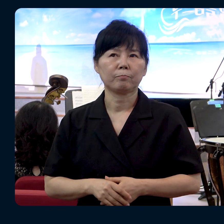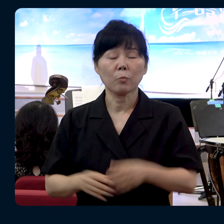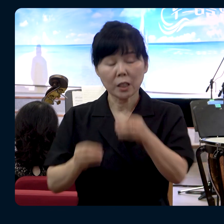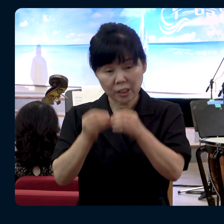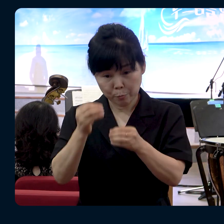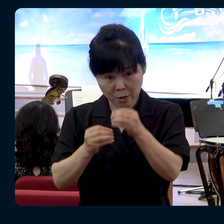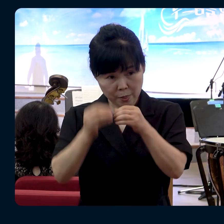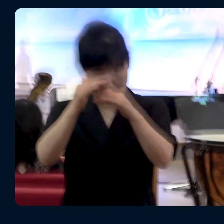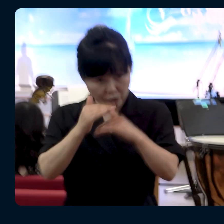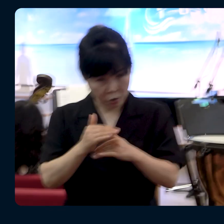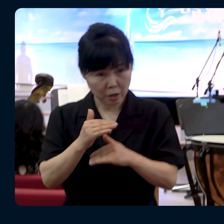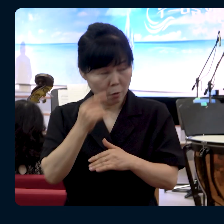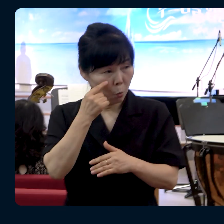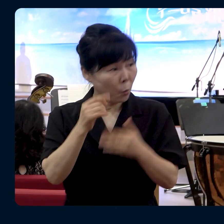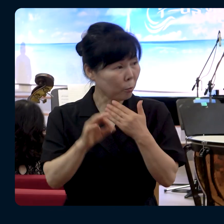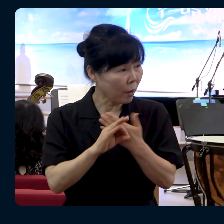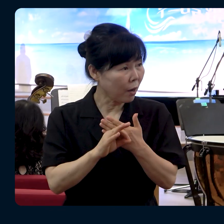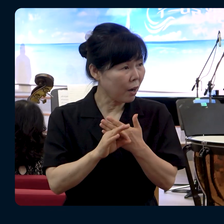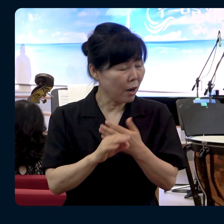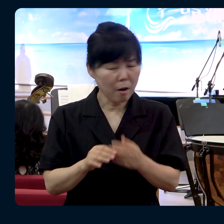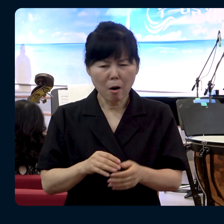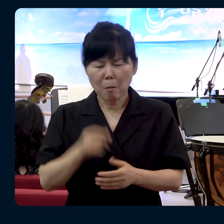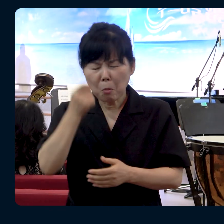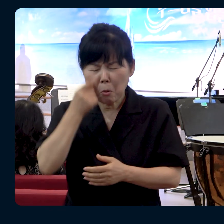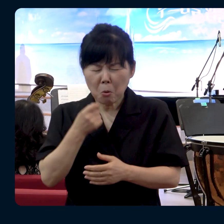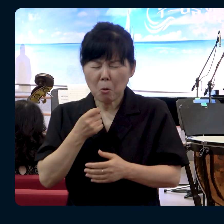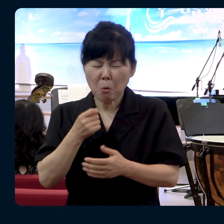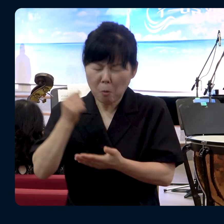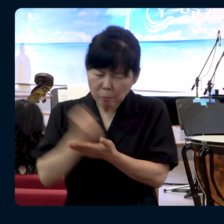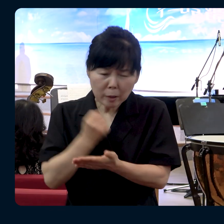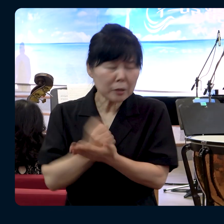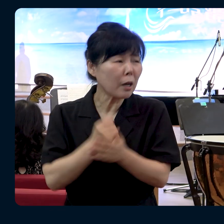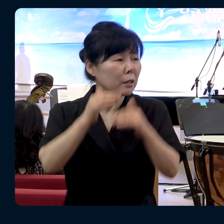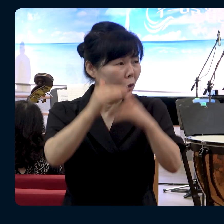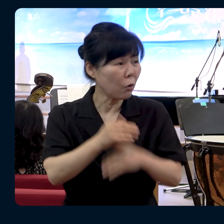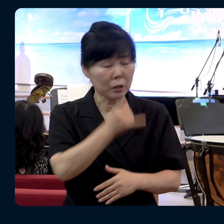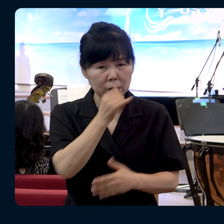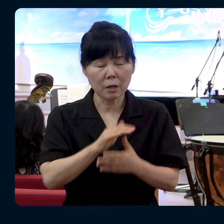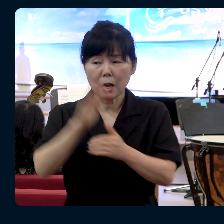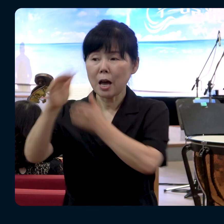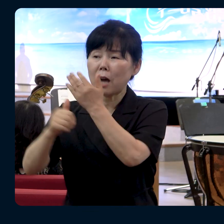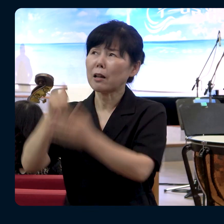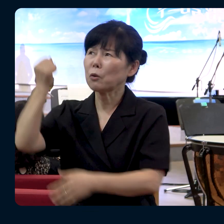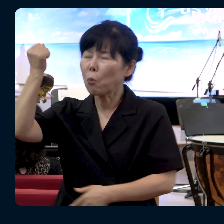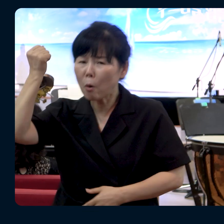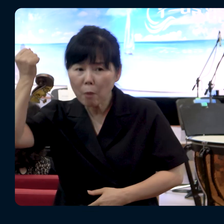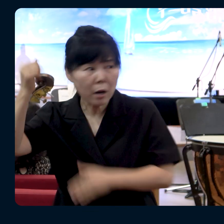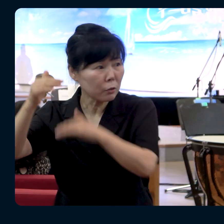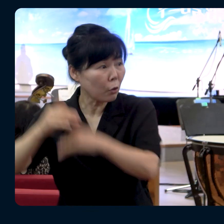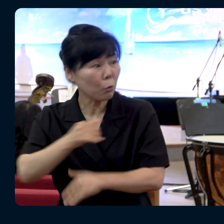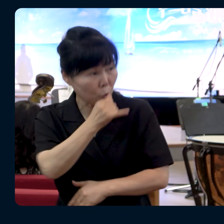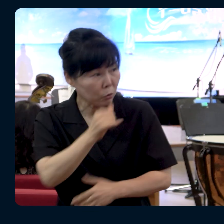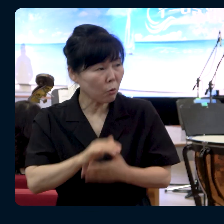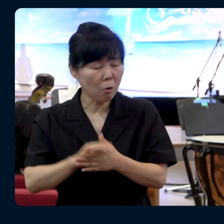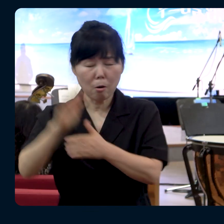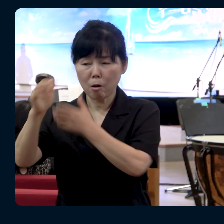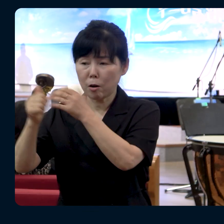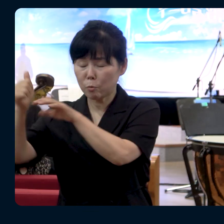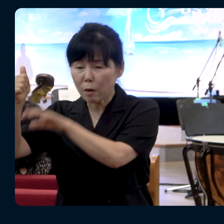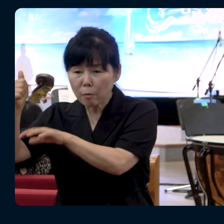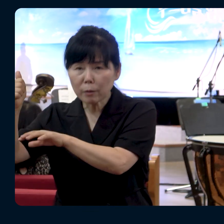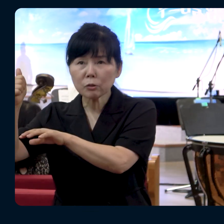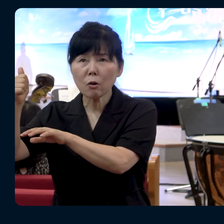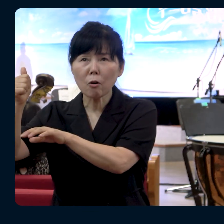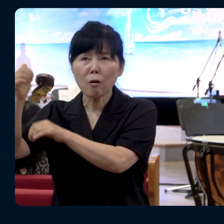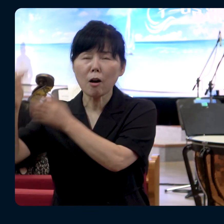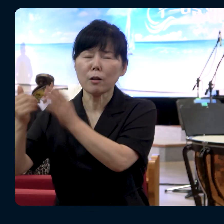시편을 보면 많은 탄식의 시들이 있습니다. 하나님을 원망하는 것, 하나님 앞에